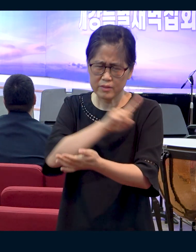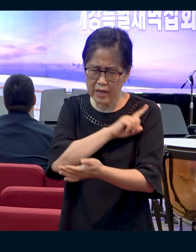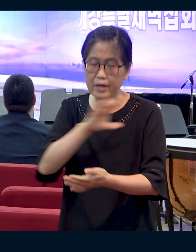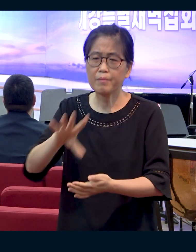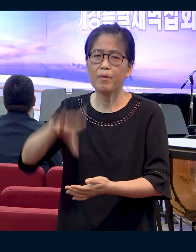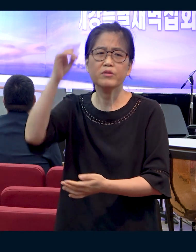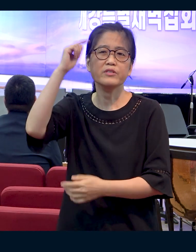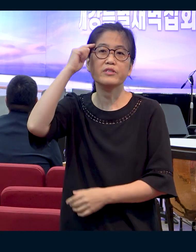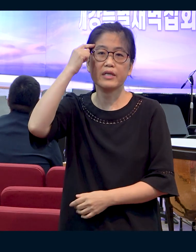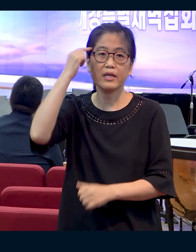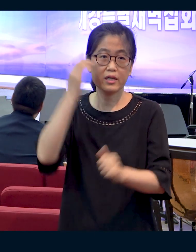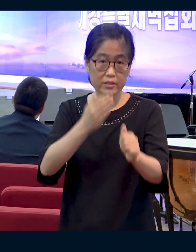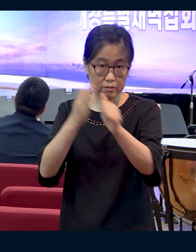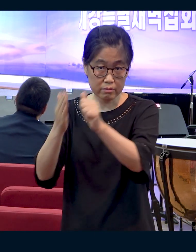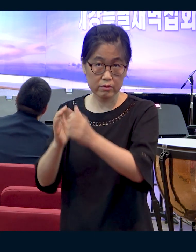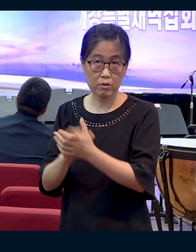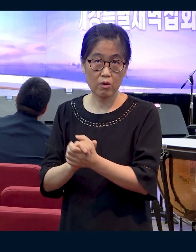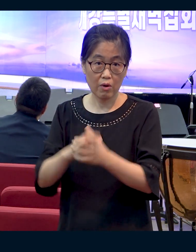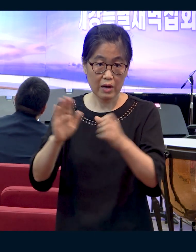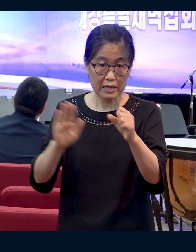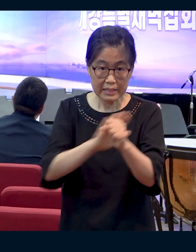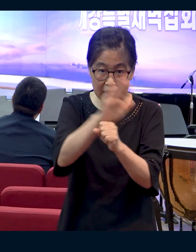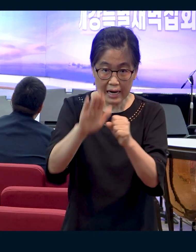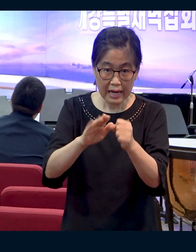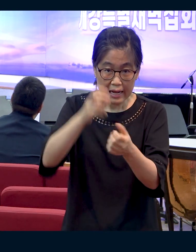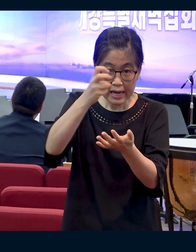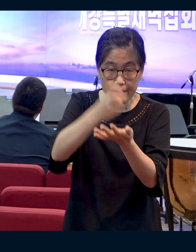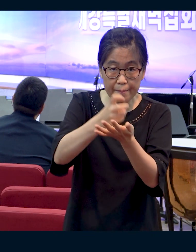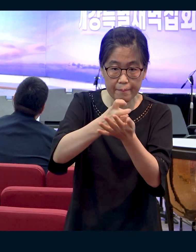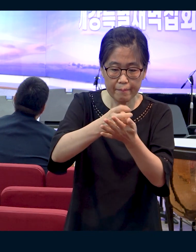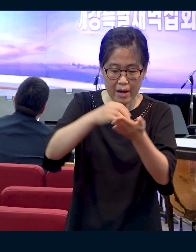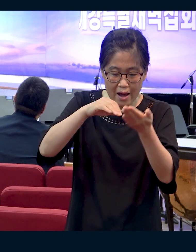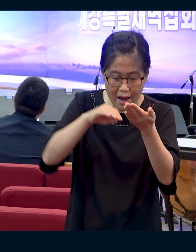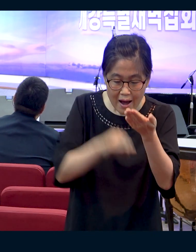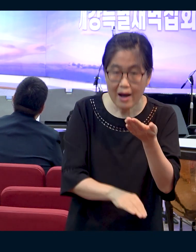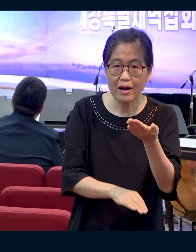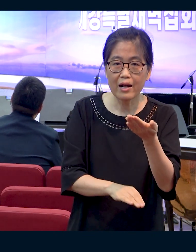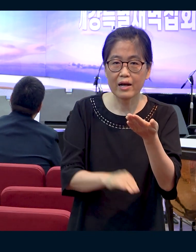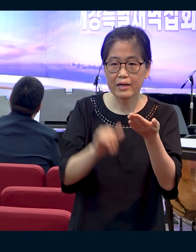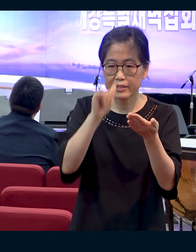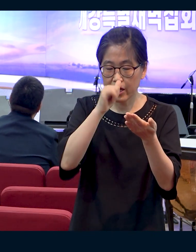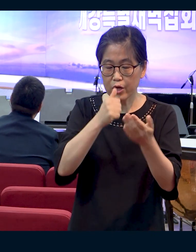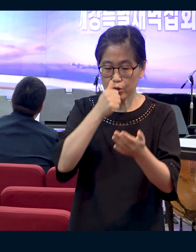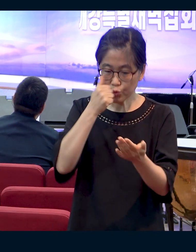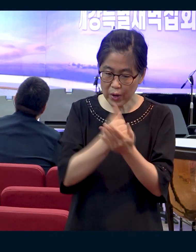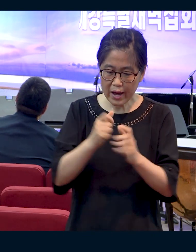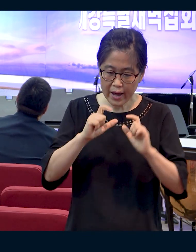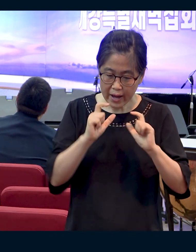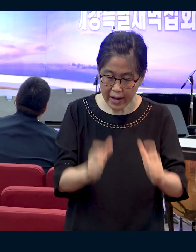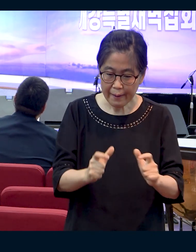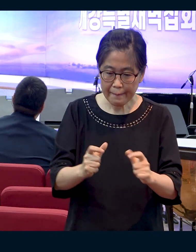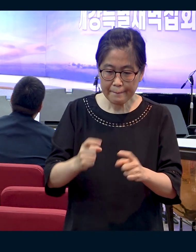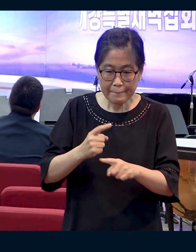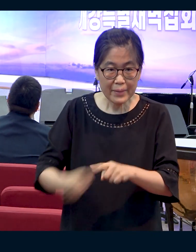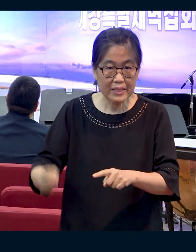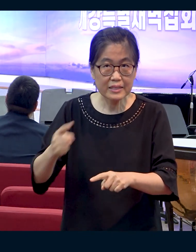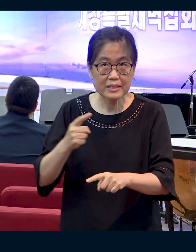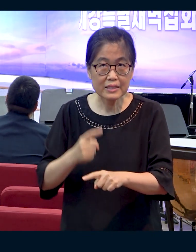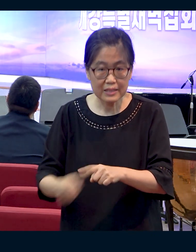말이죠. 그 어떤 것도 사랑의 계명 아래에 있어야 한다. 정죄도 판단도